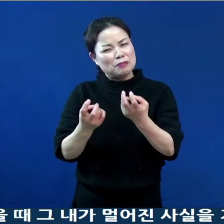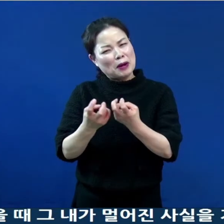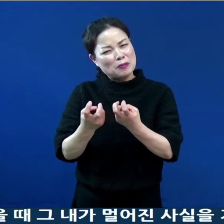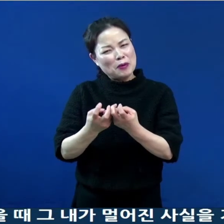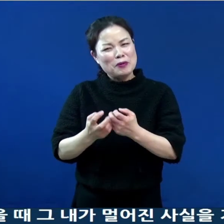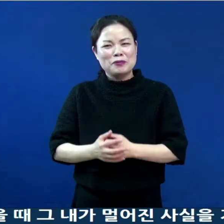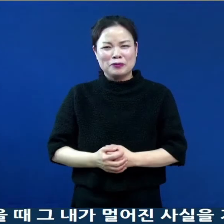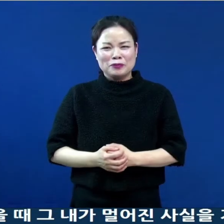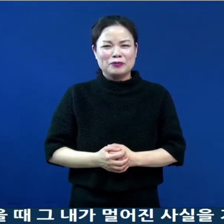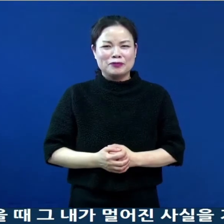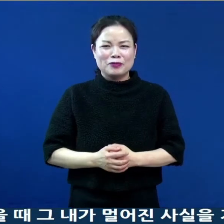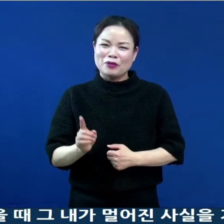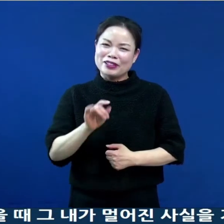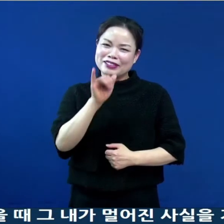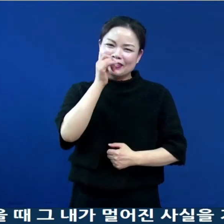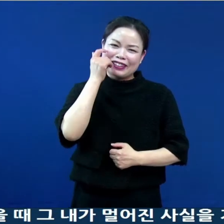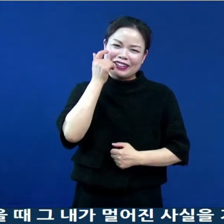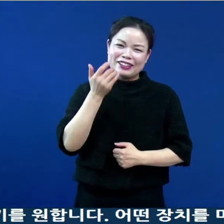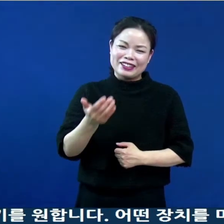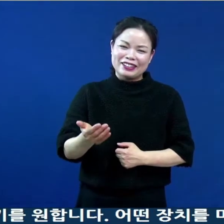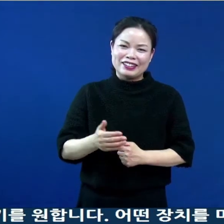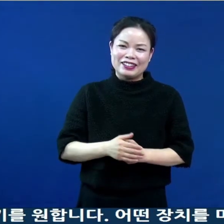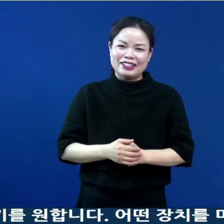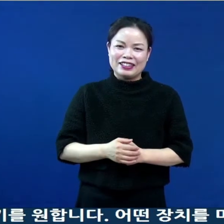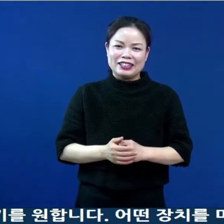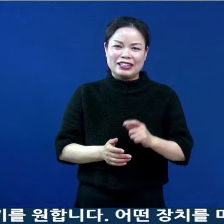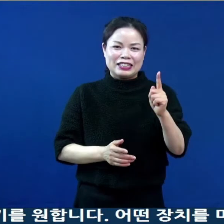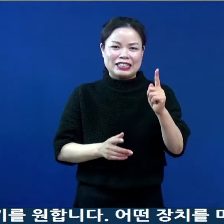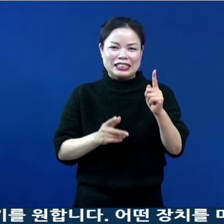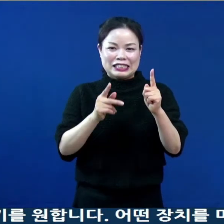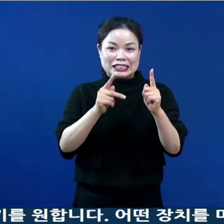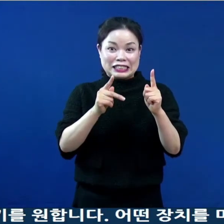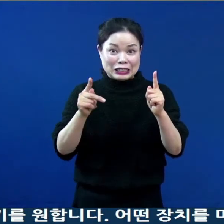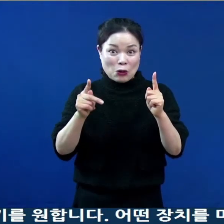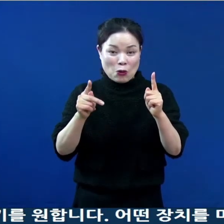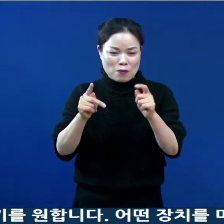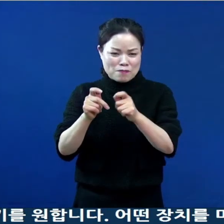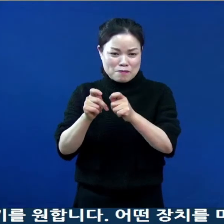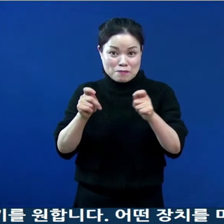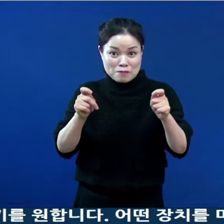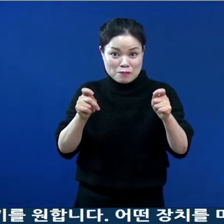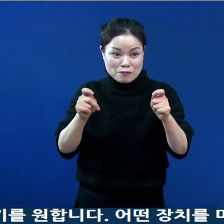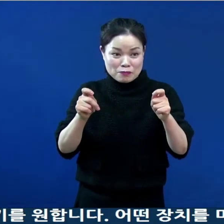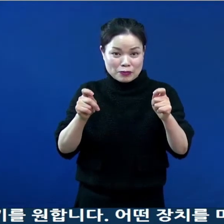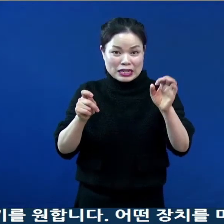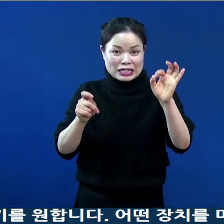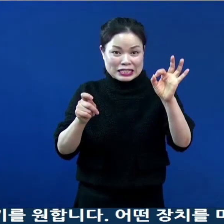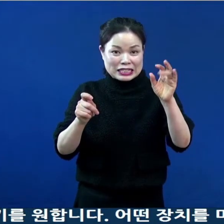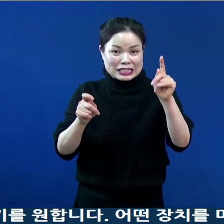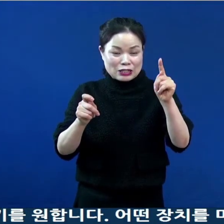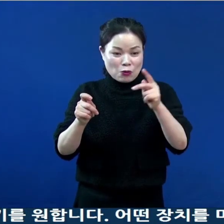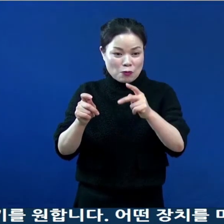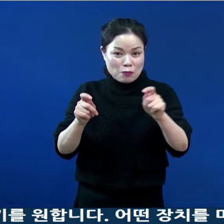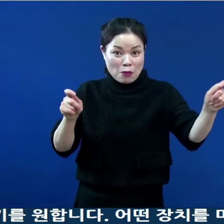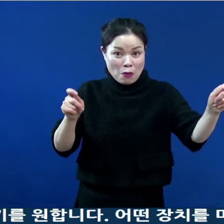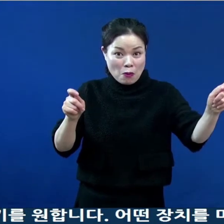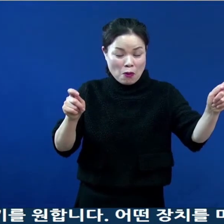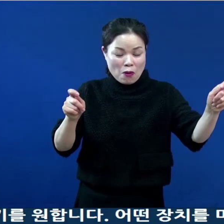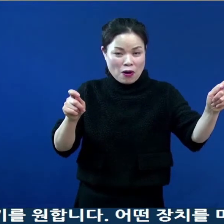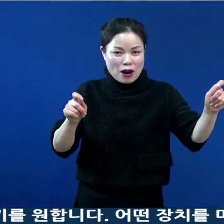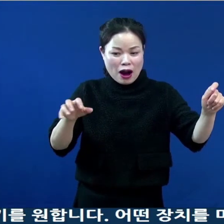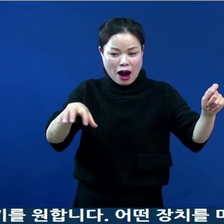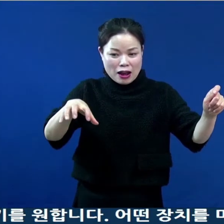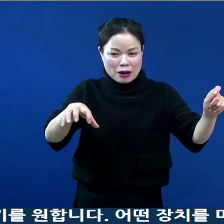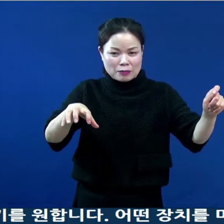어떤 게 있을까요? 1km 떨어졌을 때 뜨는 알람, 10km 떨어졌을 때 뜨는 알람, 이런 알람들이